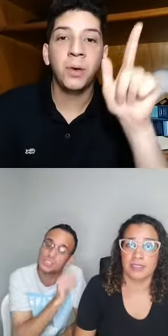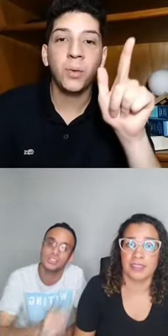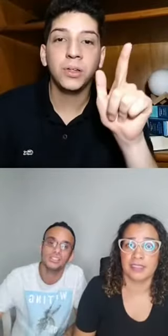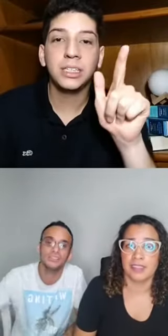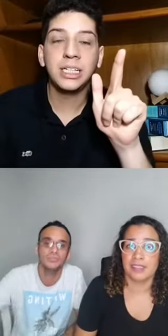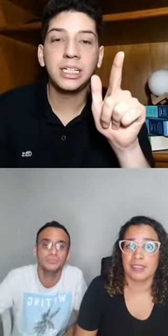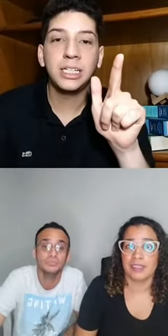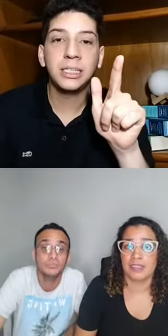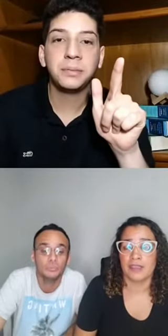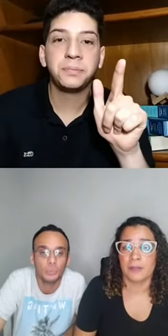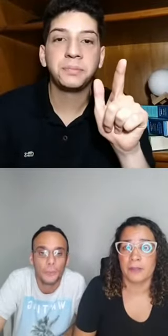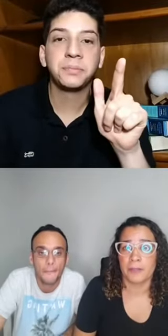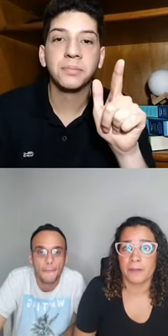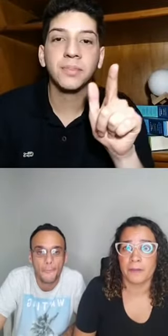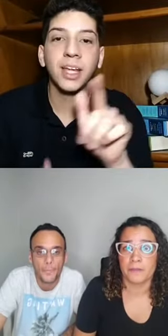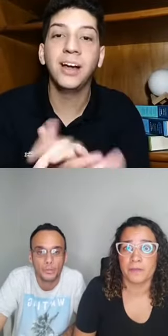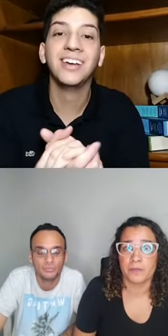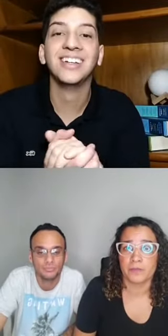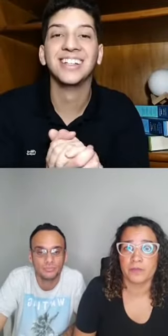Tem uma outra.